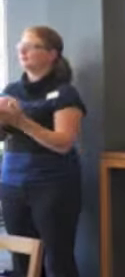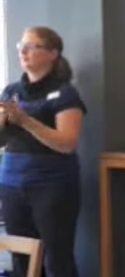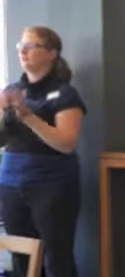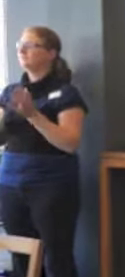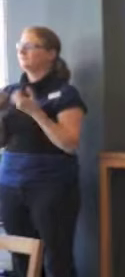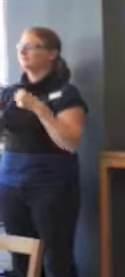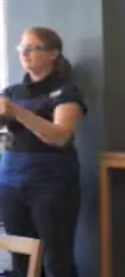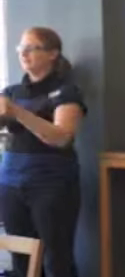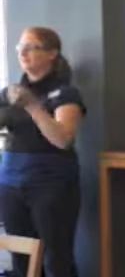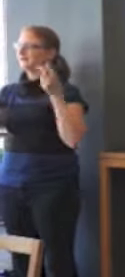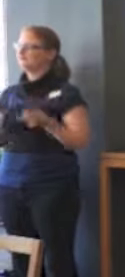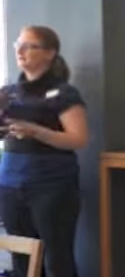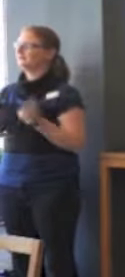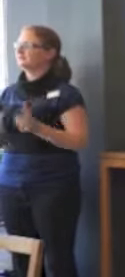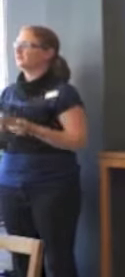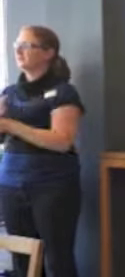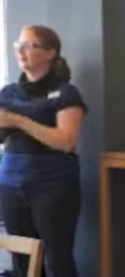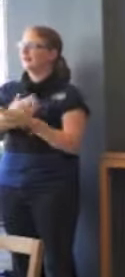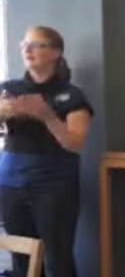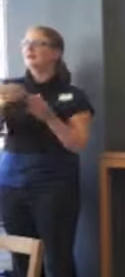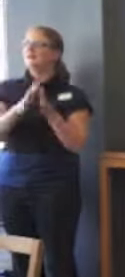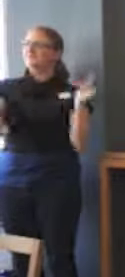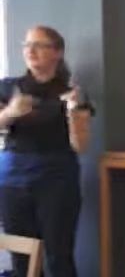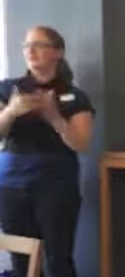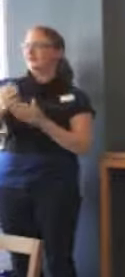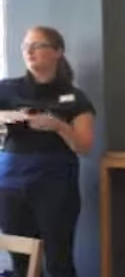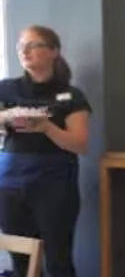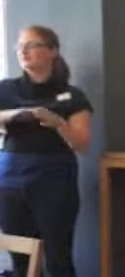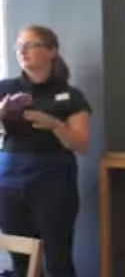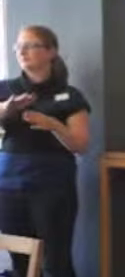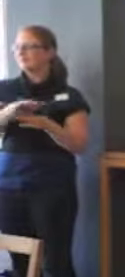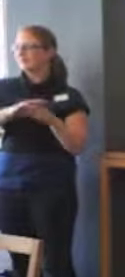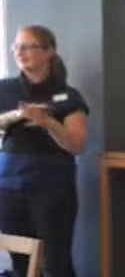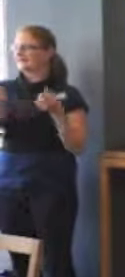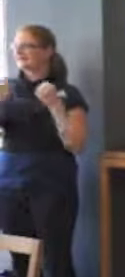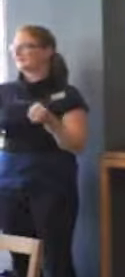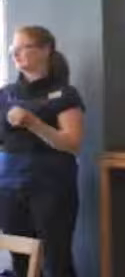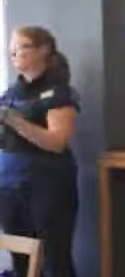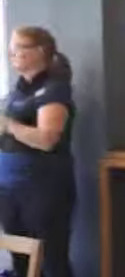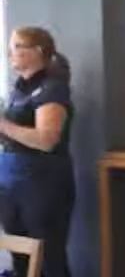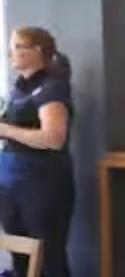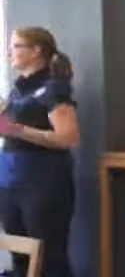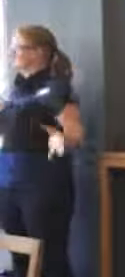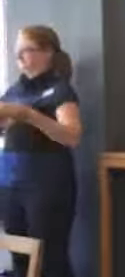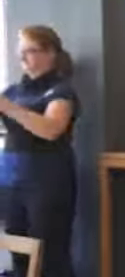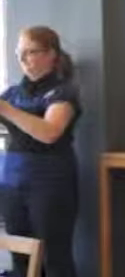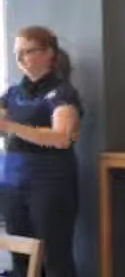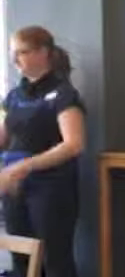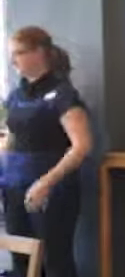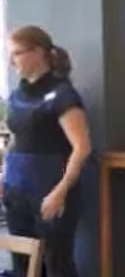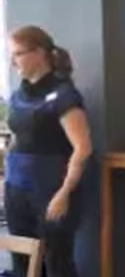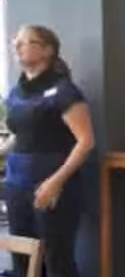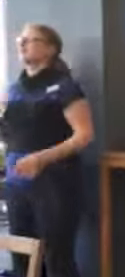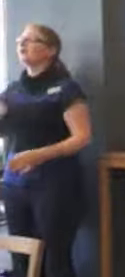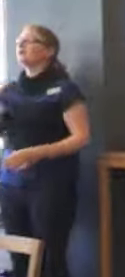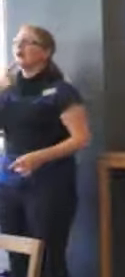som ligger just som en brygga mellan marknadskrafter, fria marknadskrafter och offentliga myndigheter. Ska vi låta Göran Bolin fortsätta? Jag ska